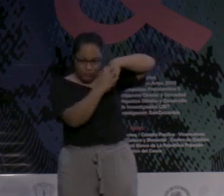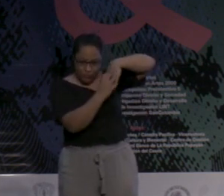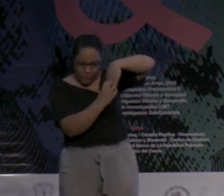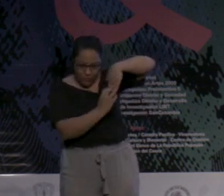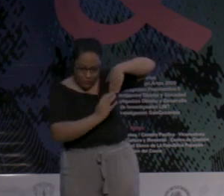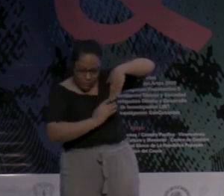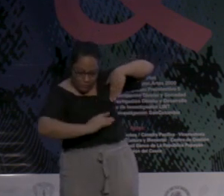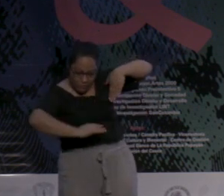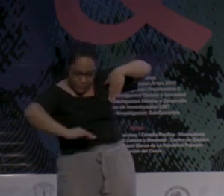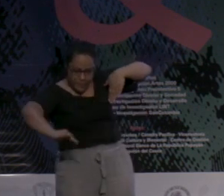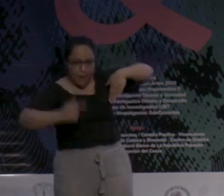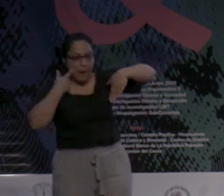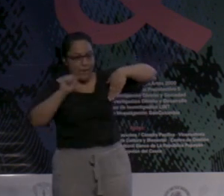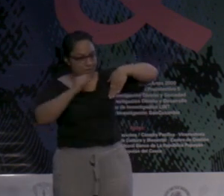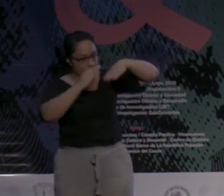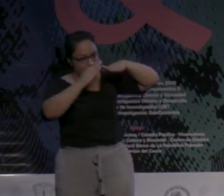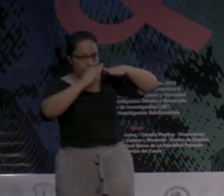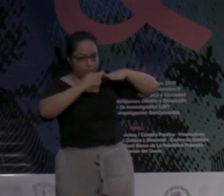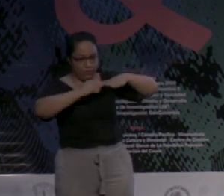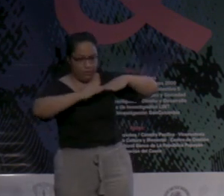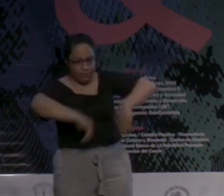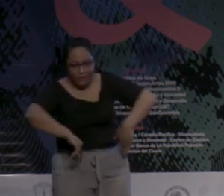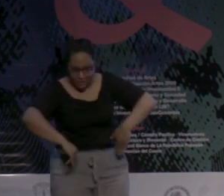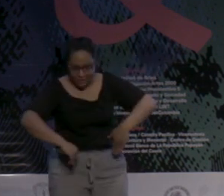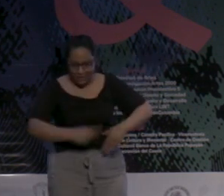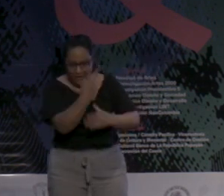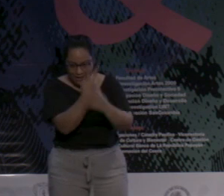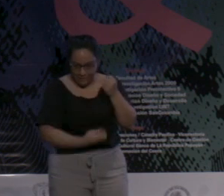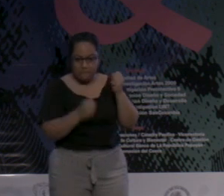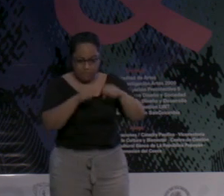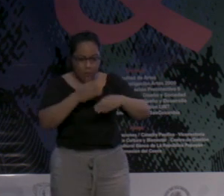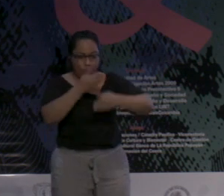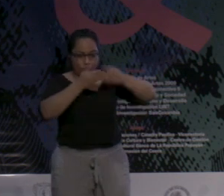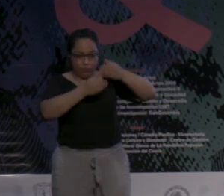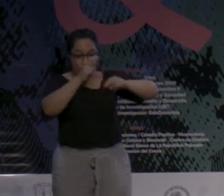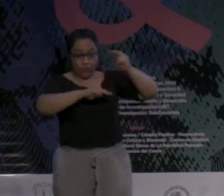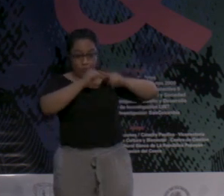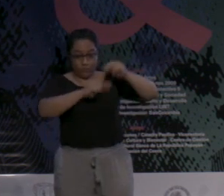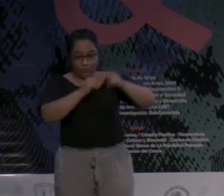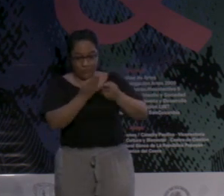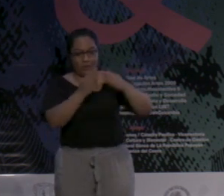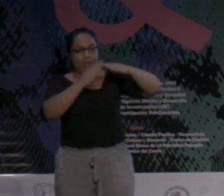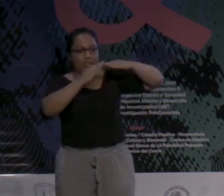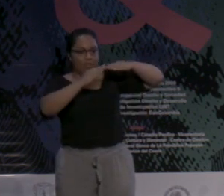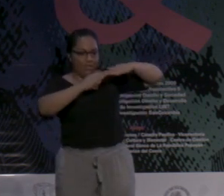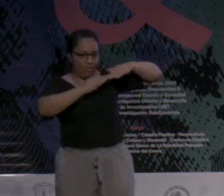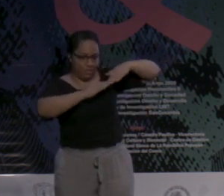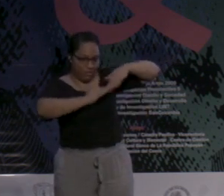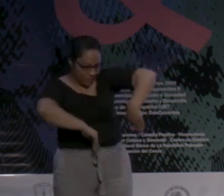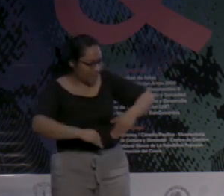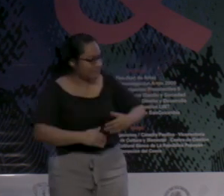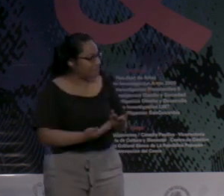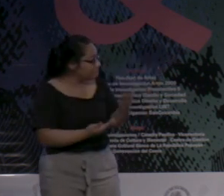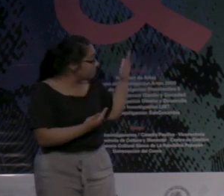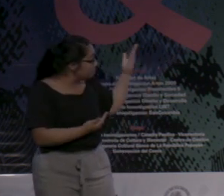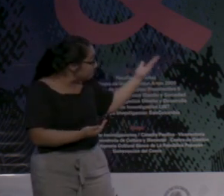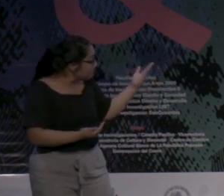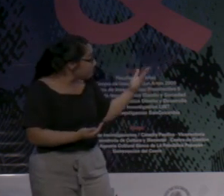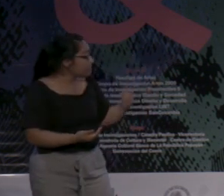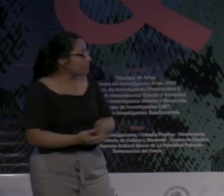no le sirva, lo que no le sirva a Fanny lo voy a usar yo, que es lo que va a hacer ella con el reino de este mundo. Y va a volver a construir una especie